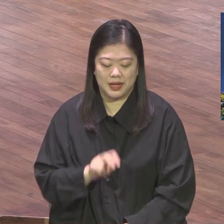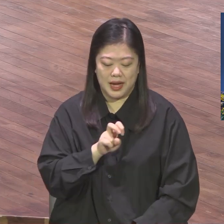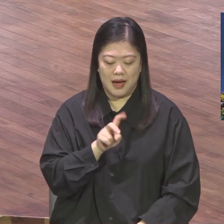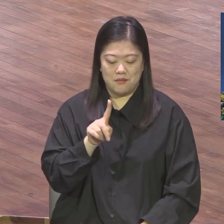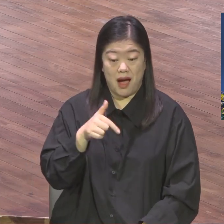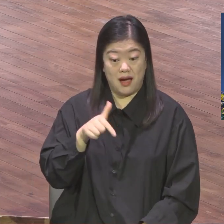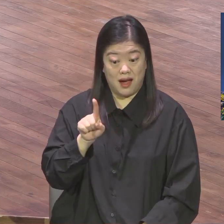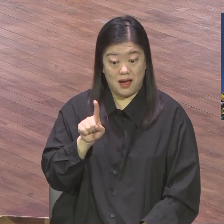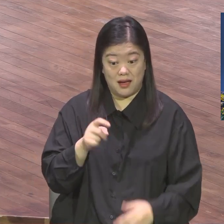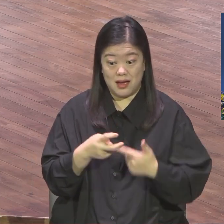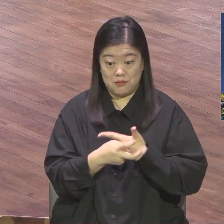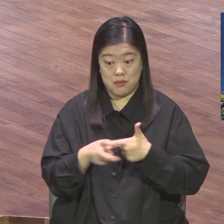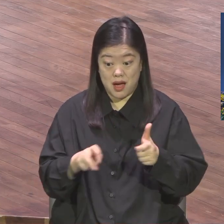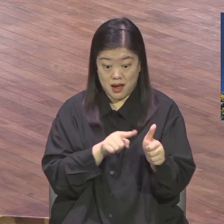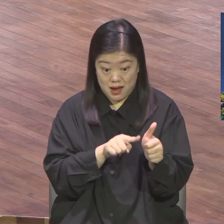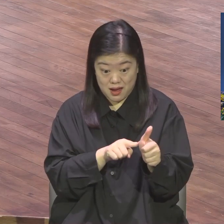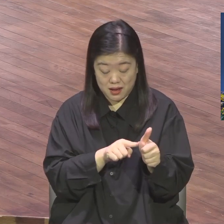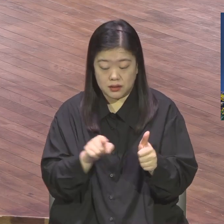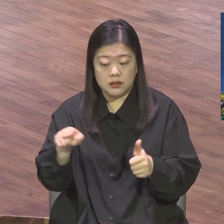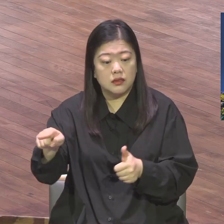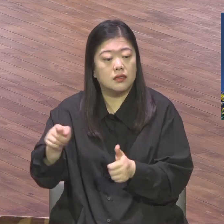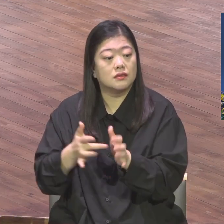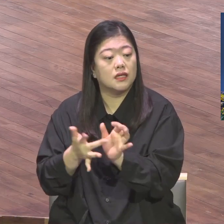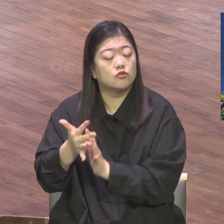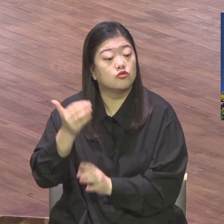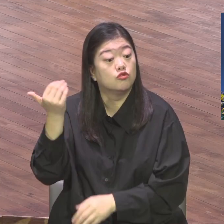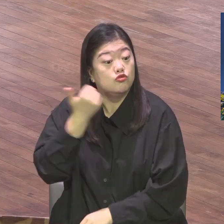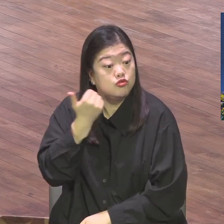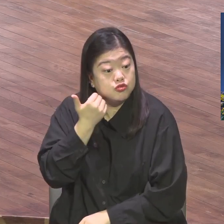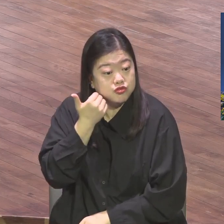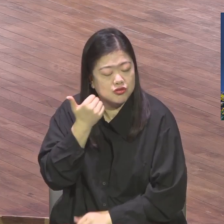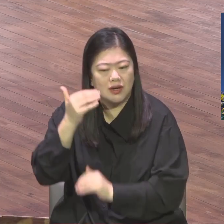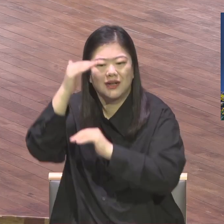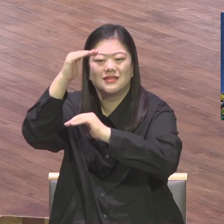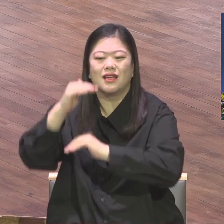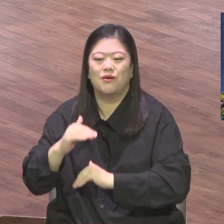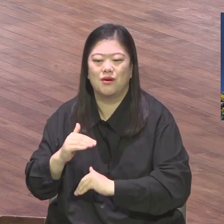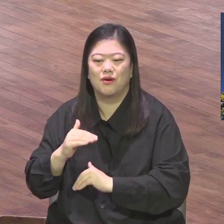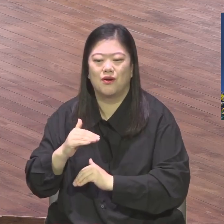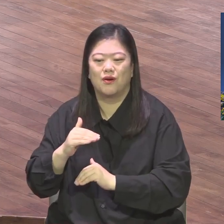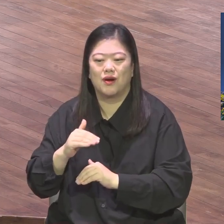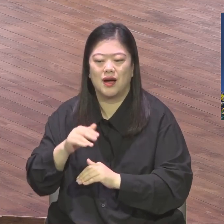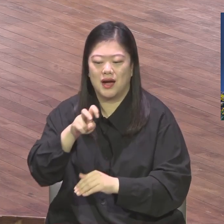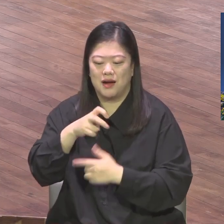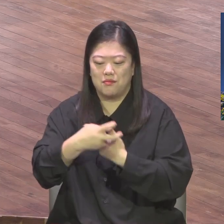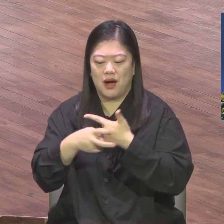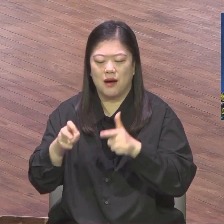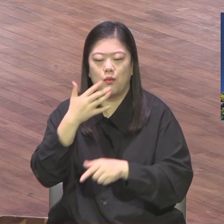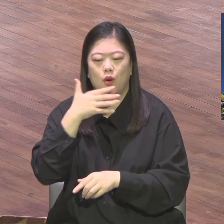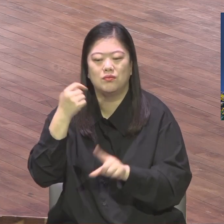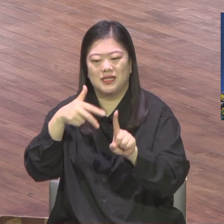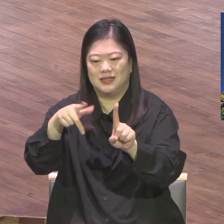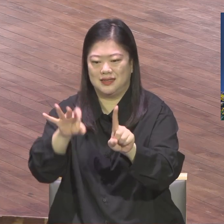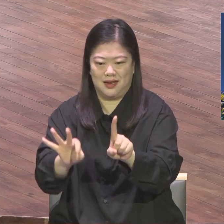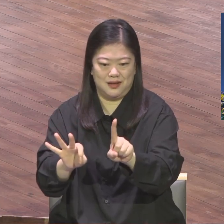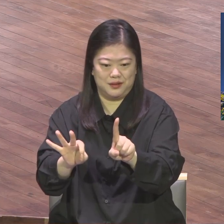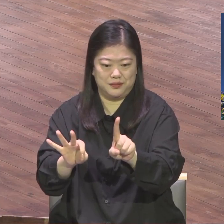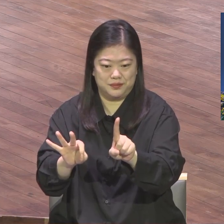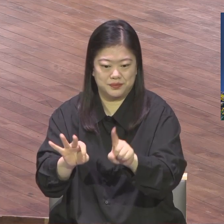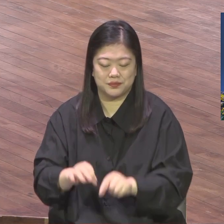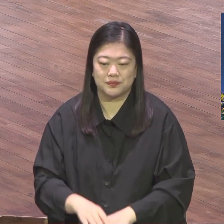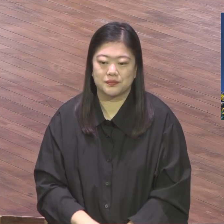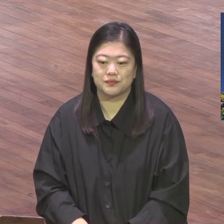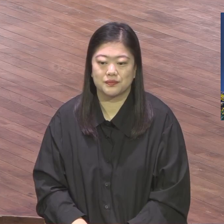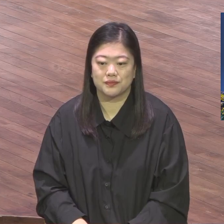예수가 누구신지에 대해서 그렇게 밝히는 내용이 나와 있습니다. 본문에 나오는